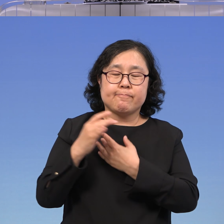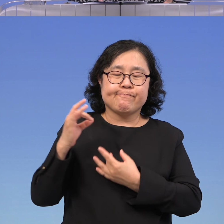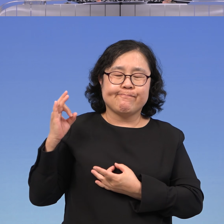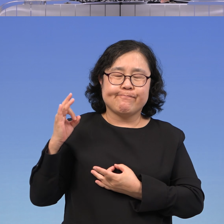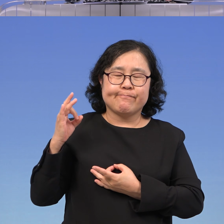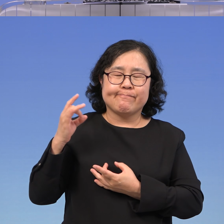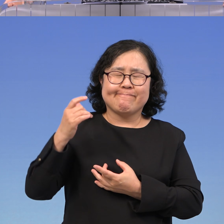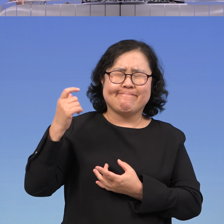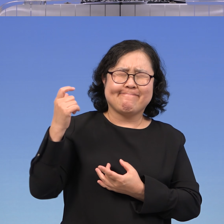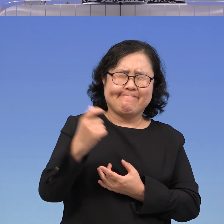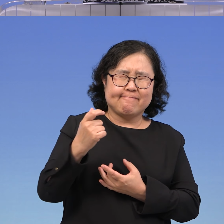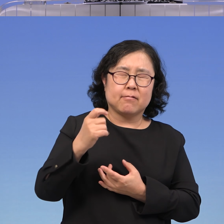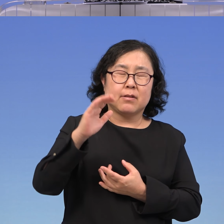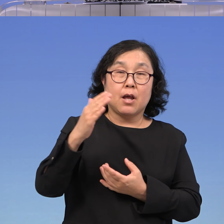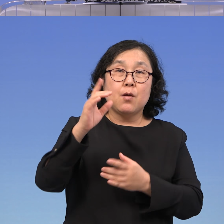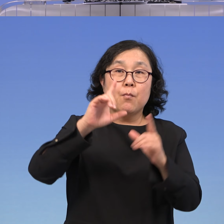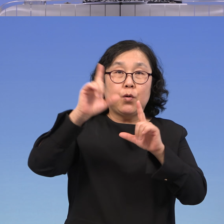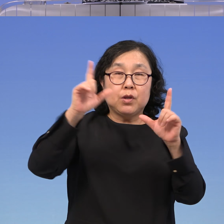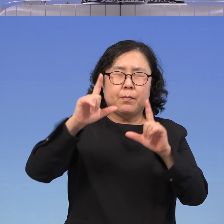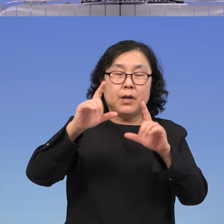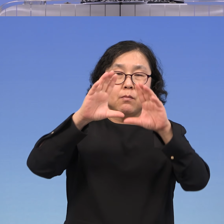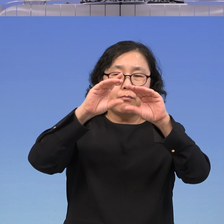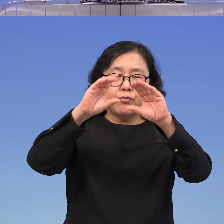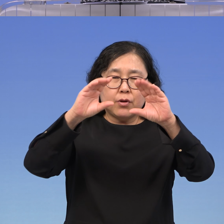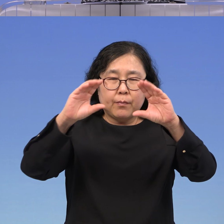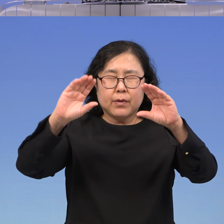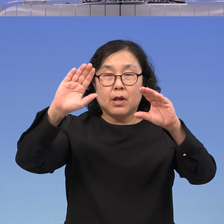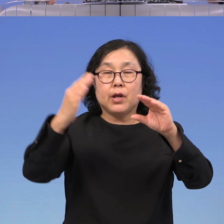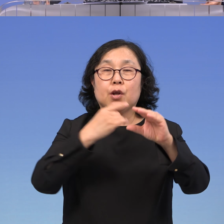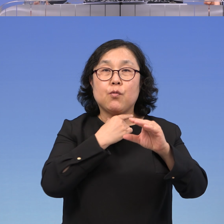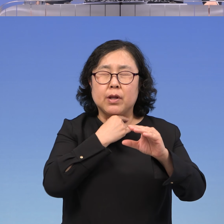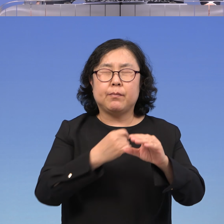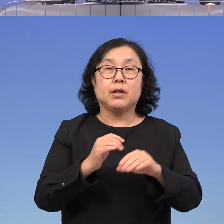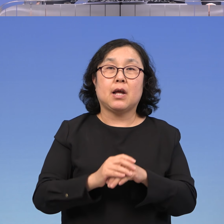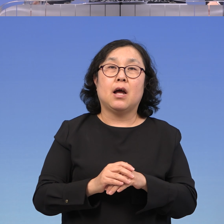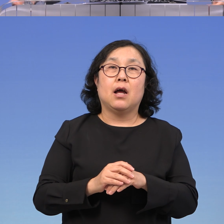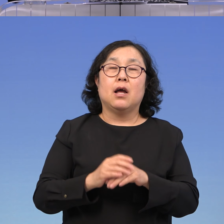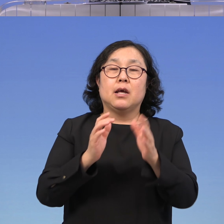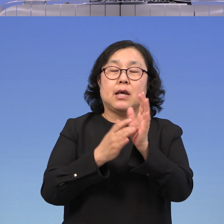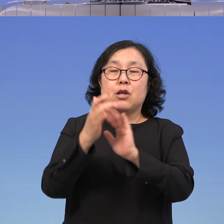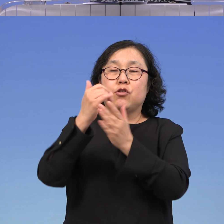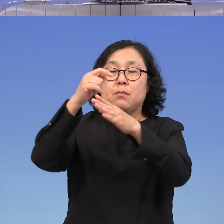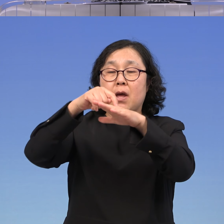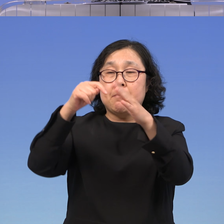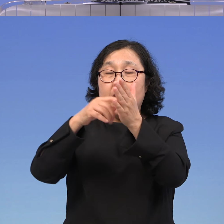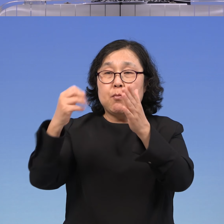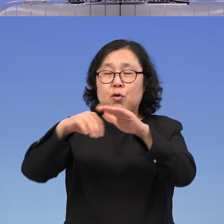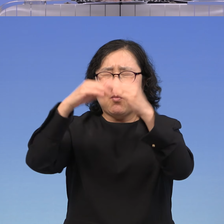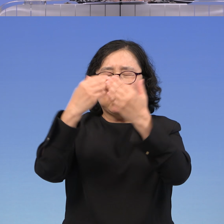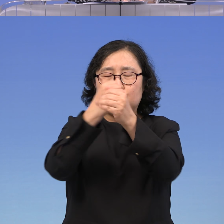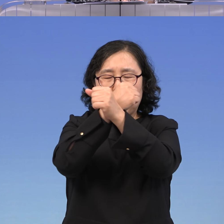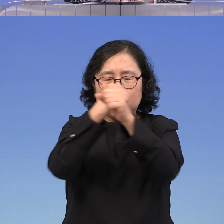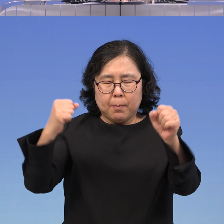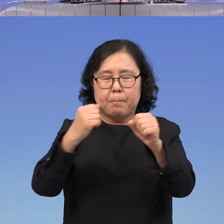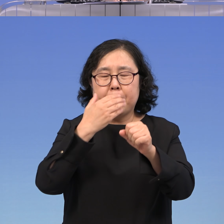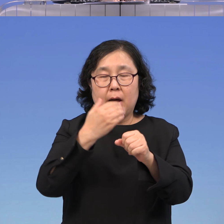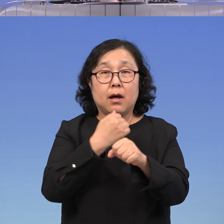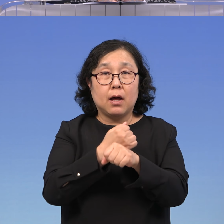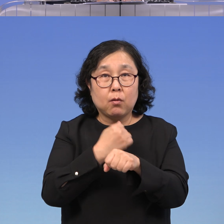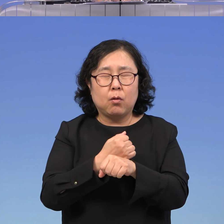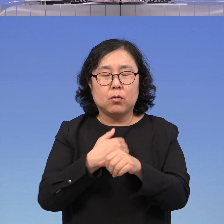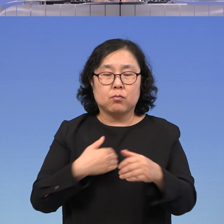예수님이 십자가에 그 유연함 으로 용서하지 못한 사람이 아무도 없고 품어 주지 못할 사람이 아무도 없고